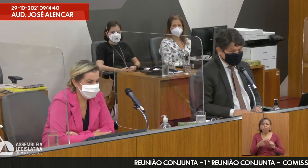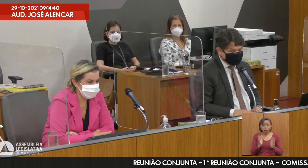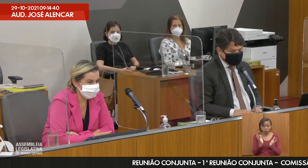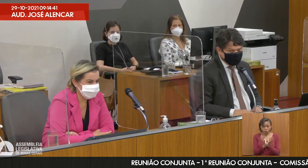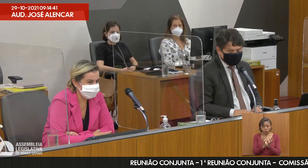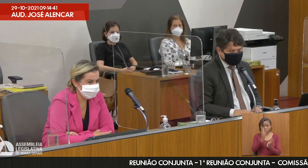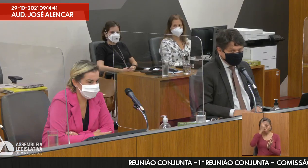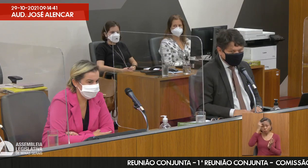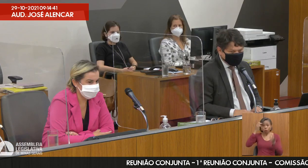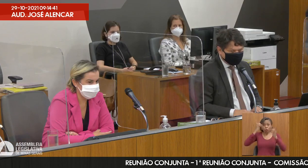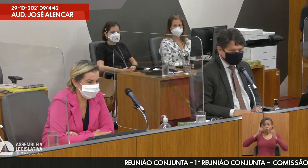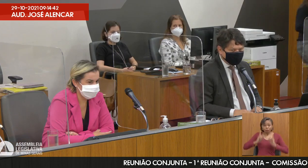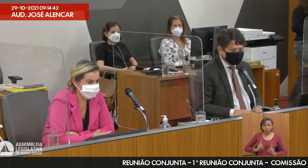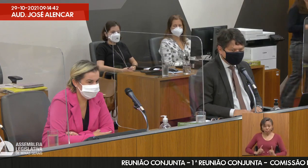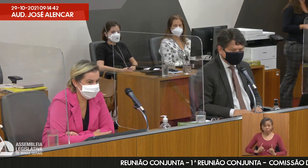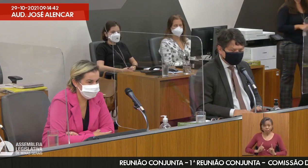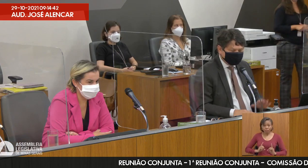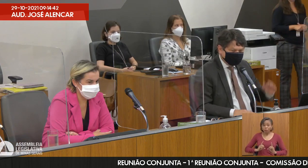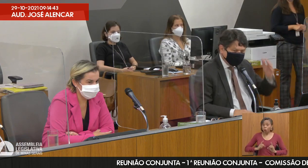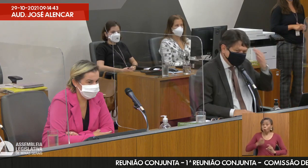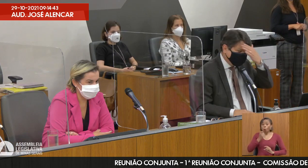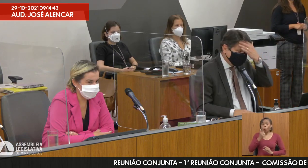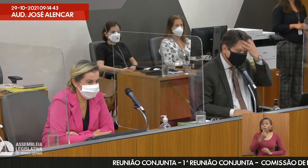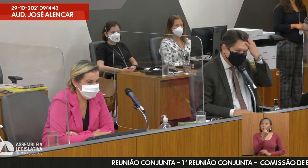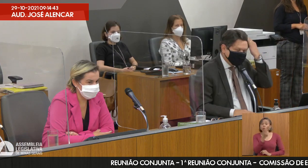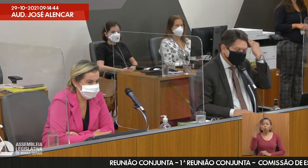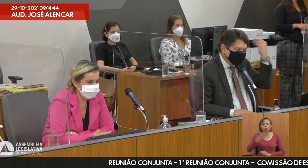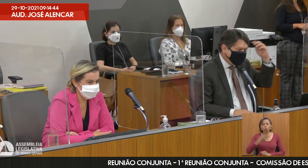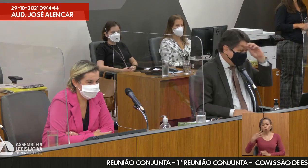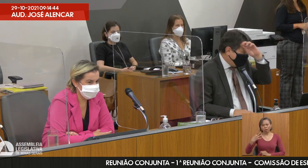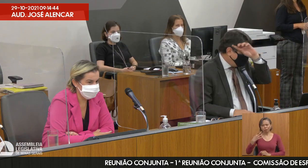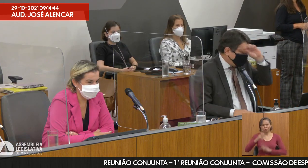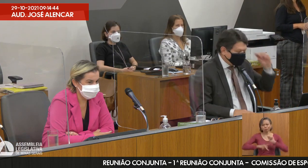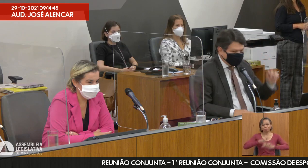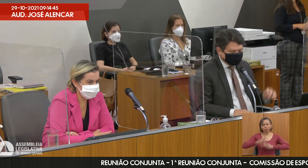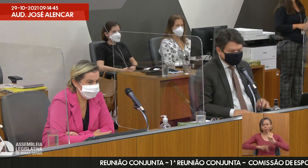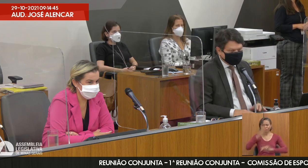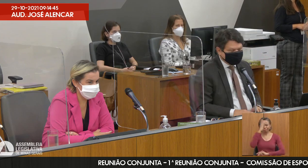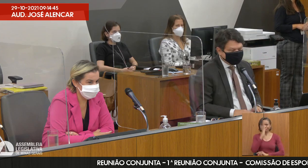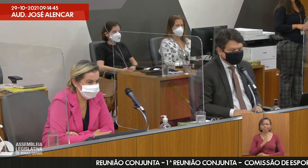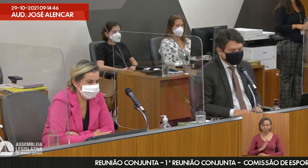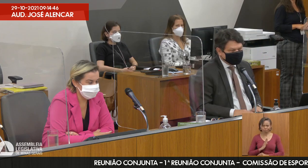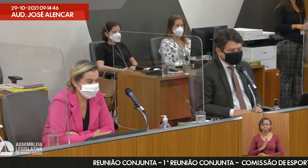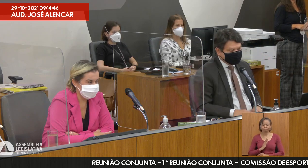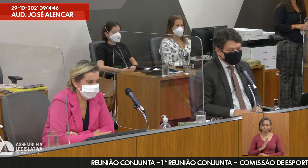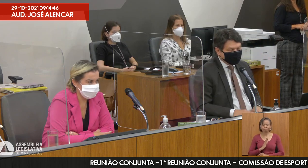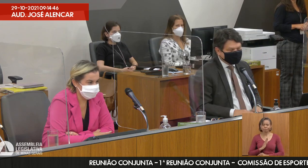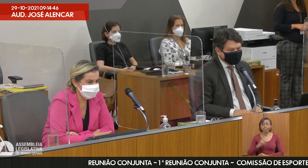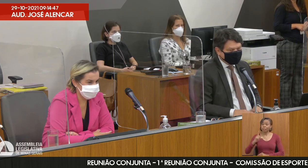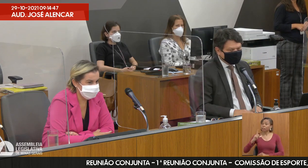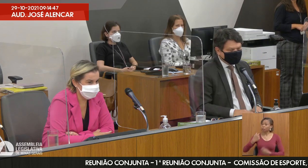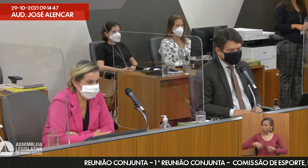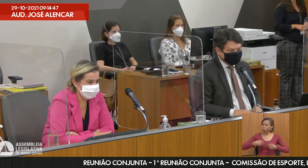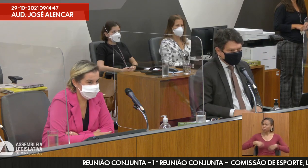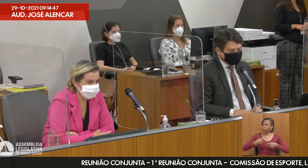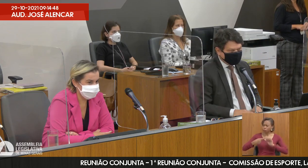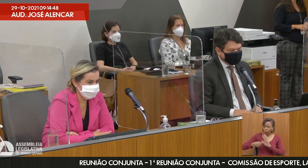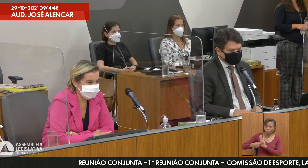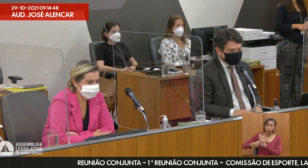atingem quase um quarto da população brasileira. E nós temos que mostrar para a sociedade onde estão